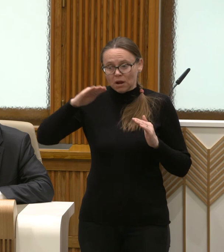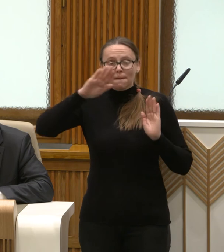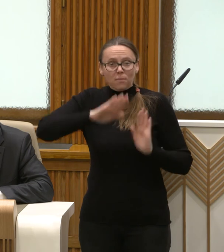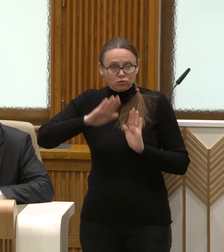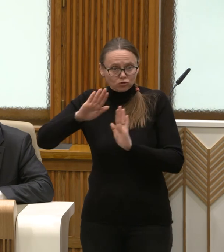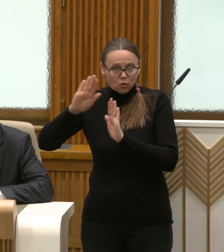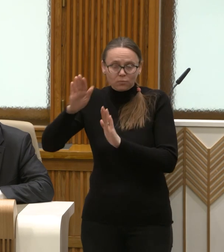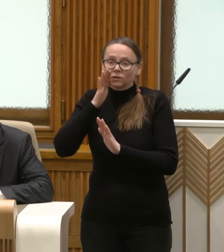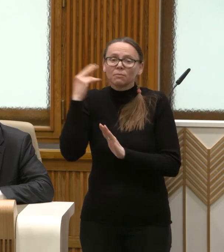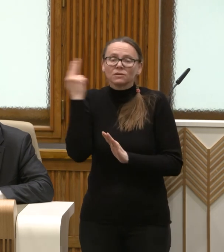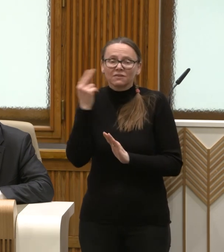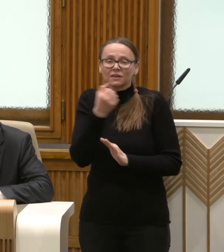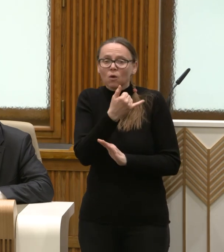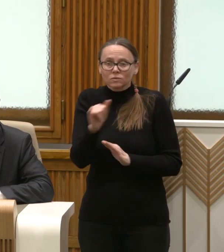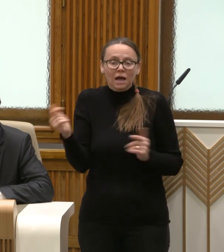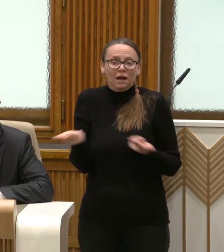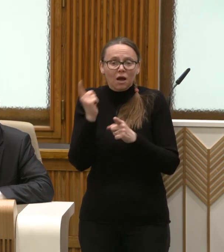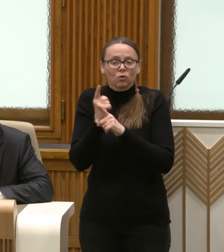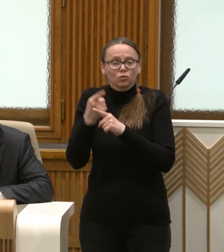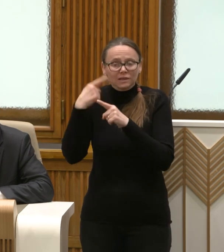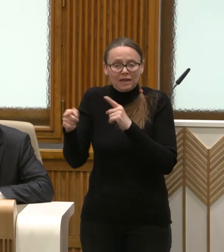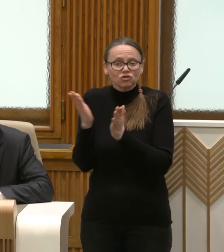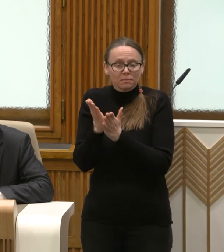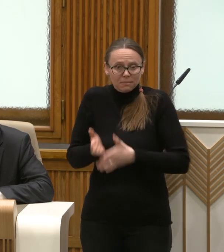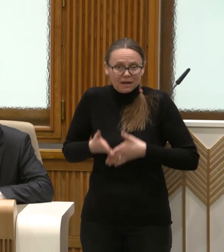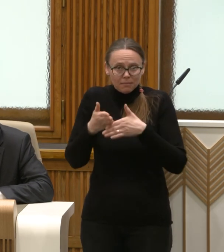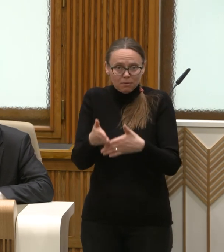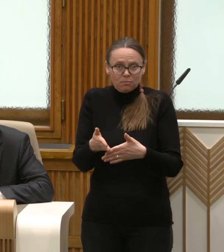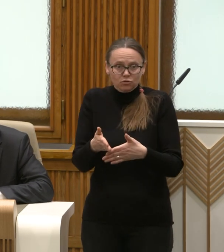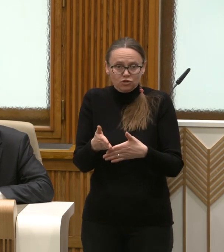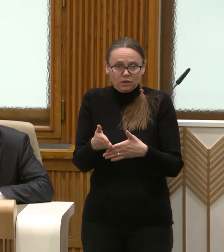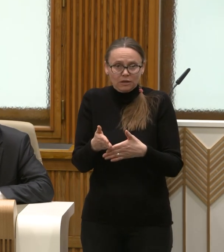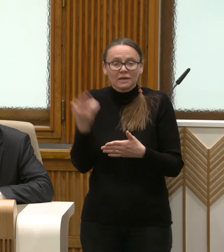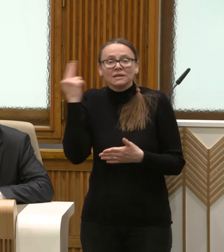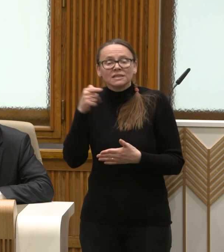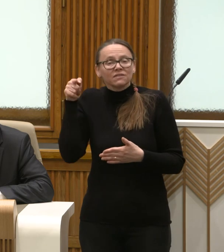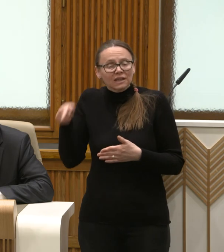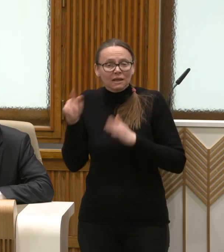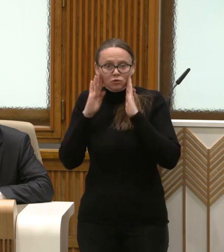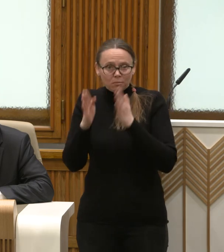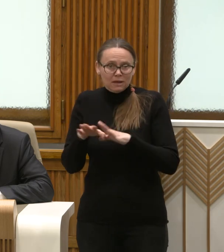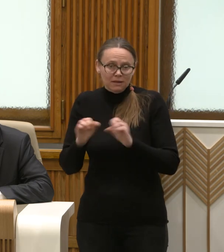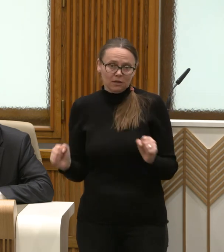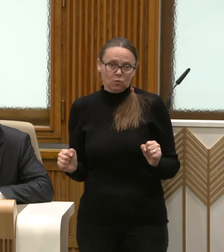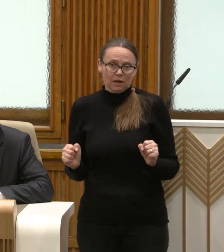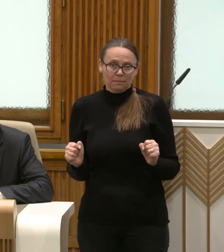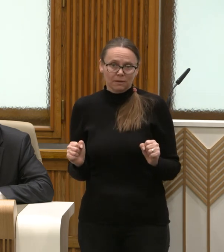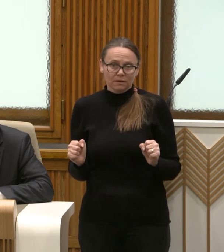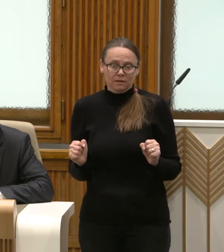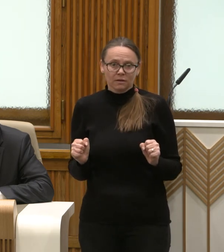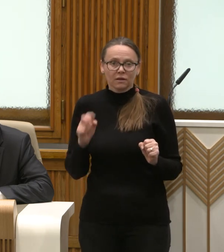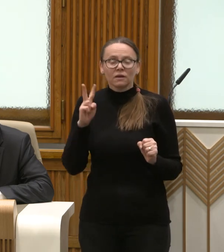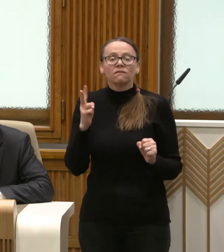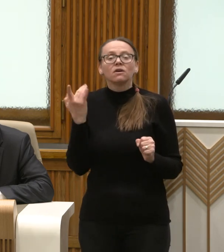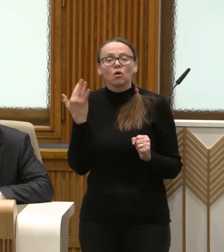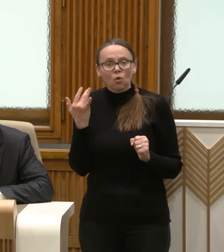da bo seveda vsak lahko tudi deležen ustrezne pomoči, seveda temu so namenjeni ukrepi. Vkolikor